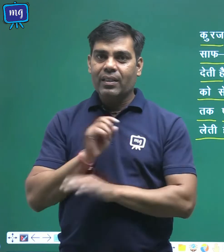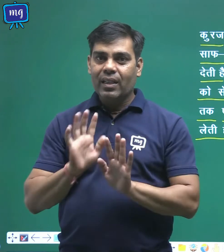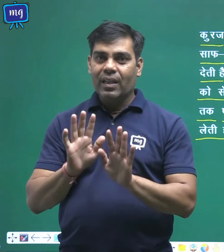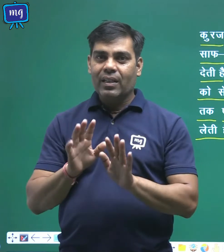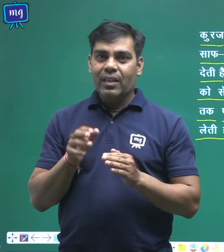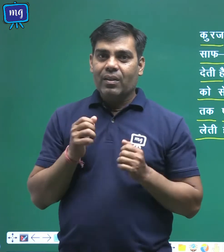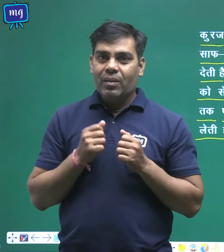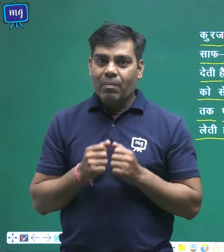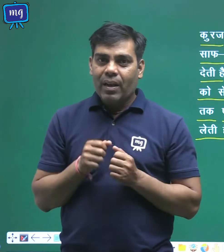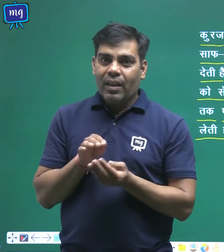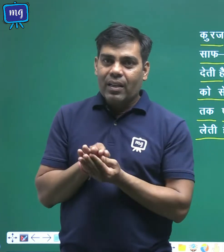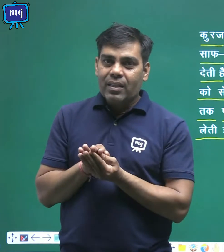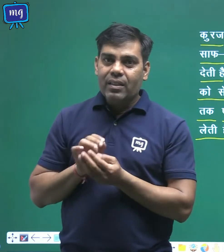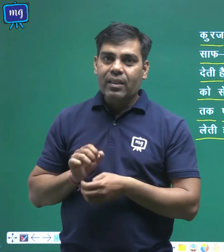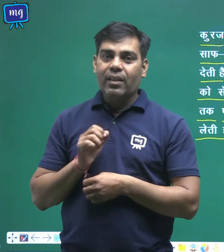सेती है।